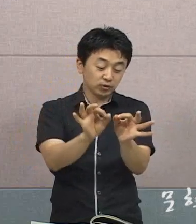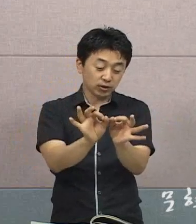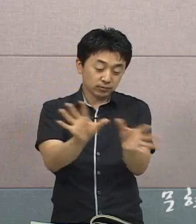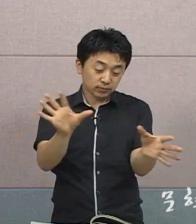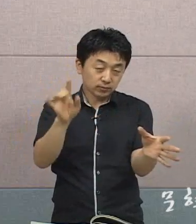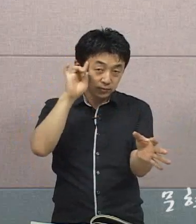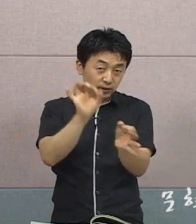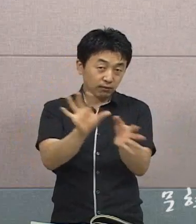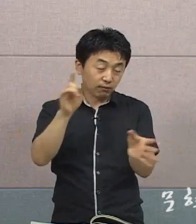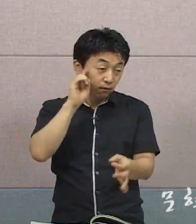찍으시고요. 네.